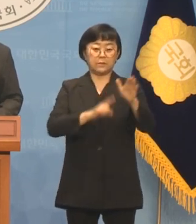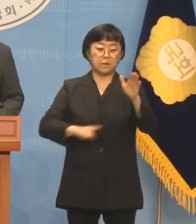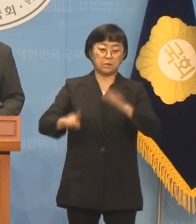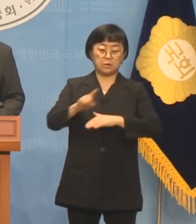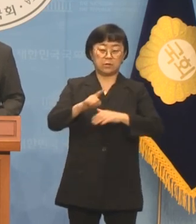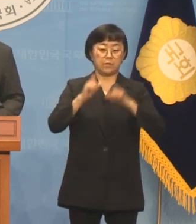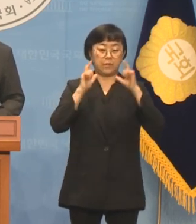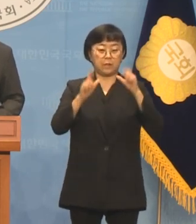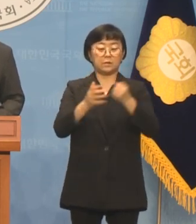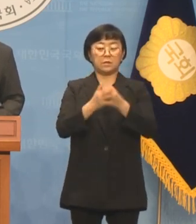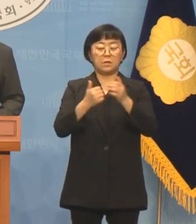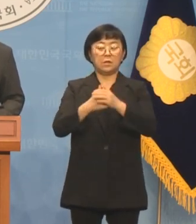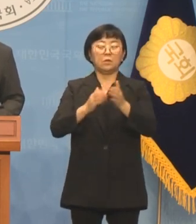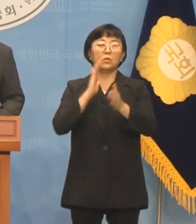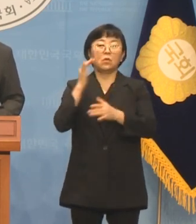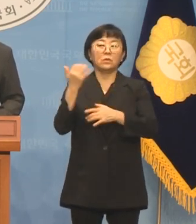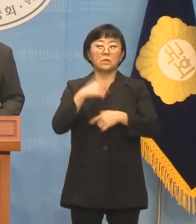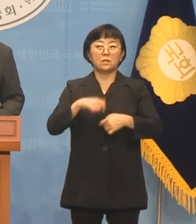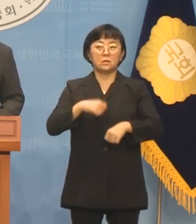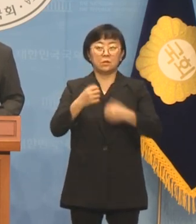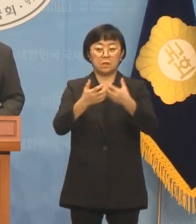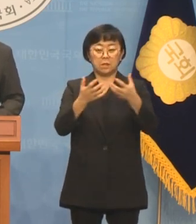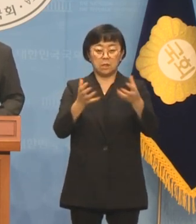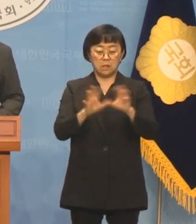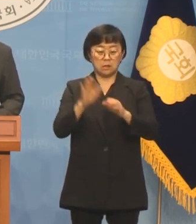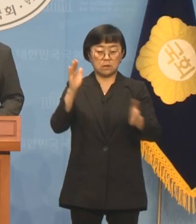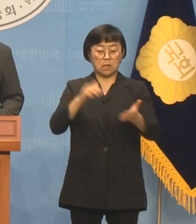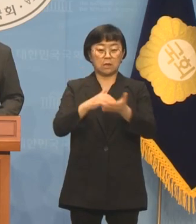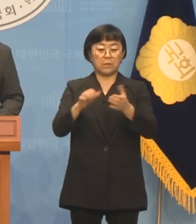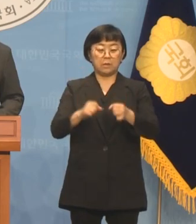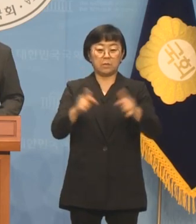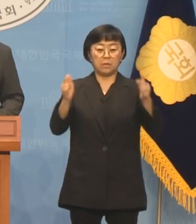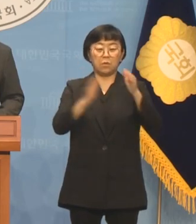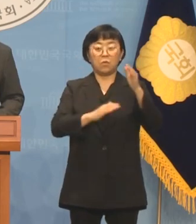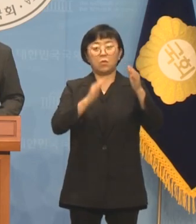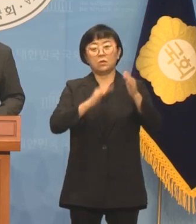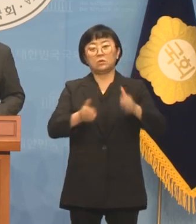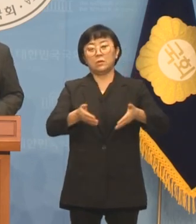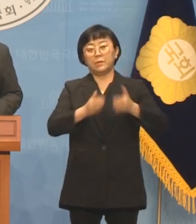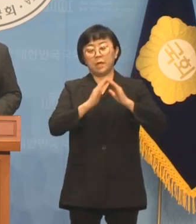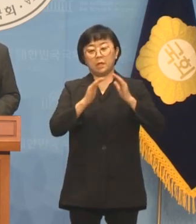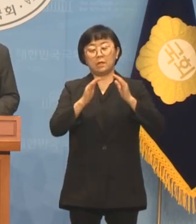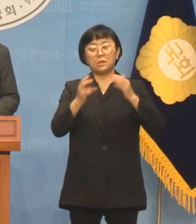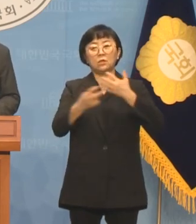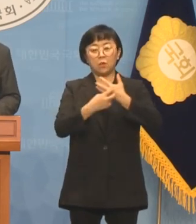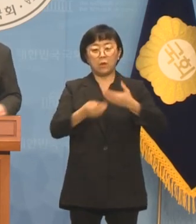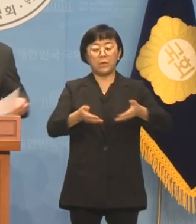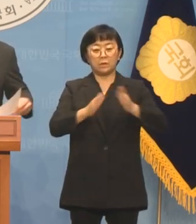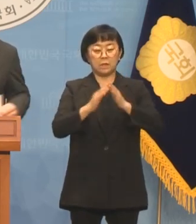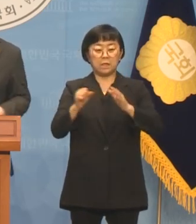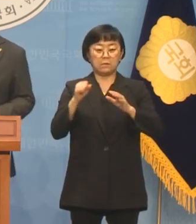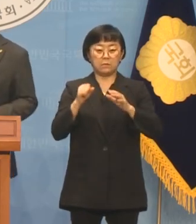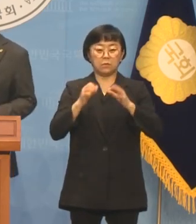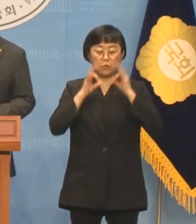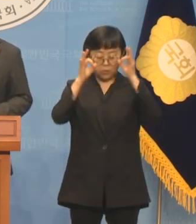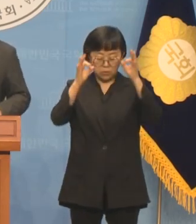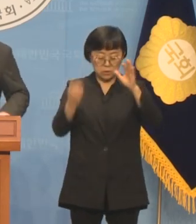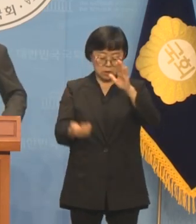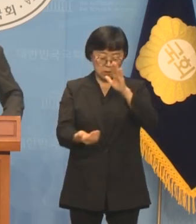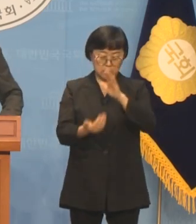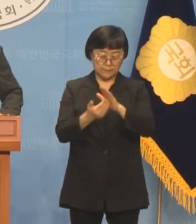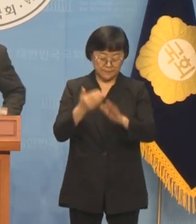때입니다. 녹색정의당은 의대 정원 확대를 넘어 공공의료가 구축되어 가는 길에 힘을 다해 나갈 것입니다.